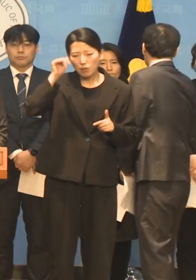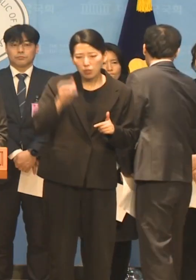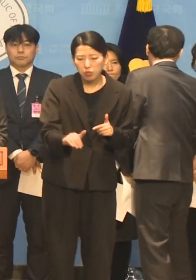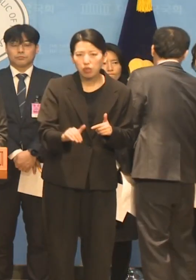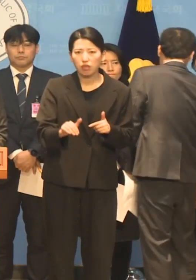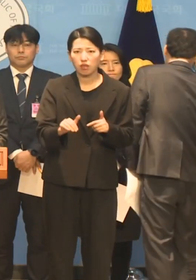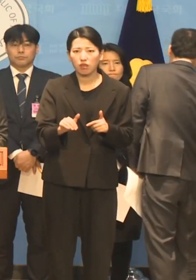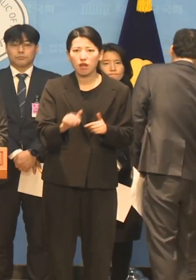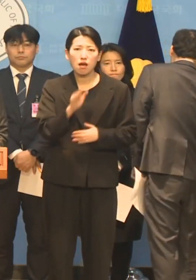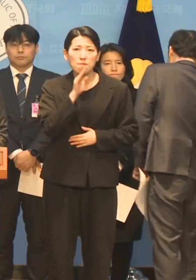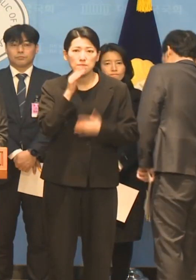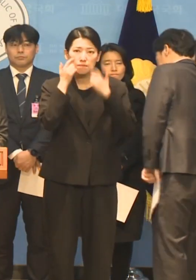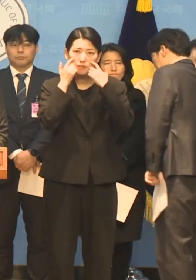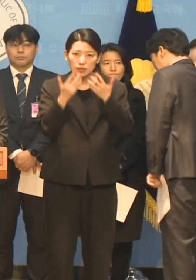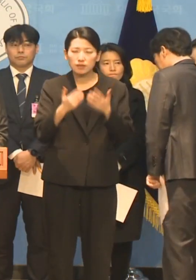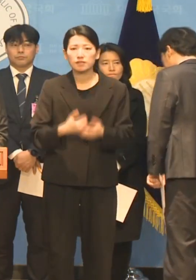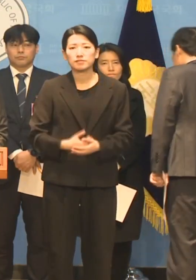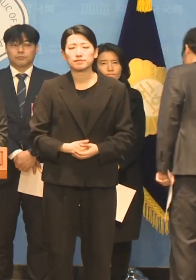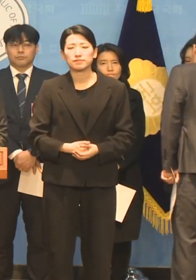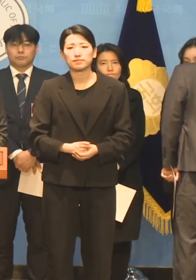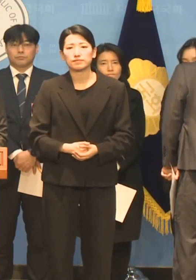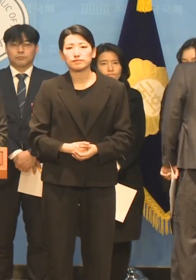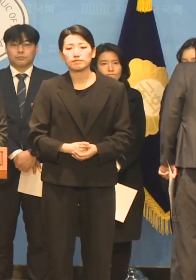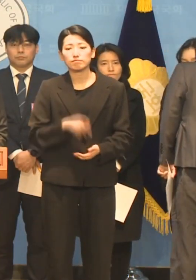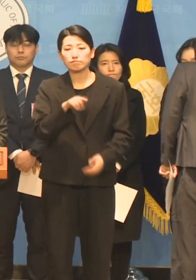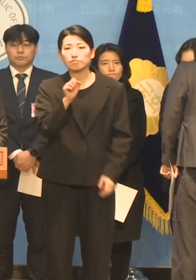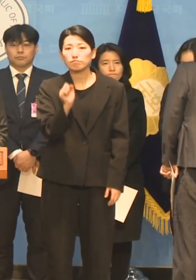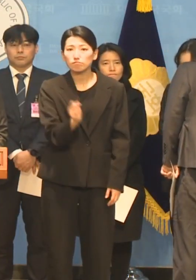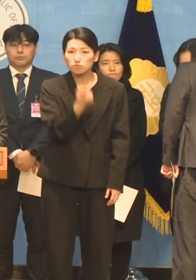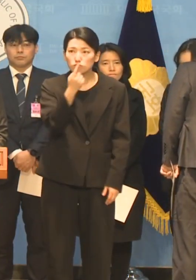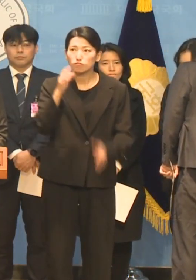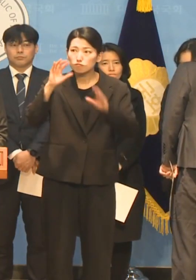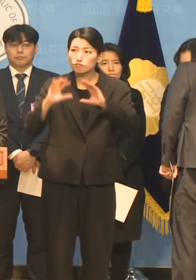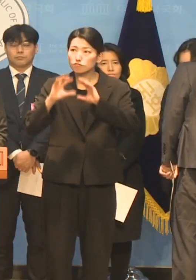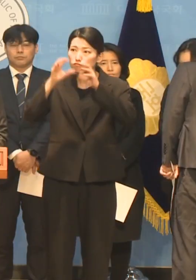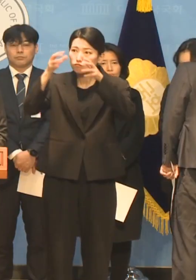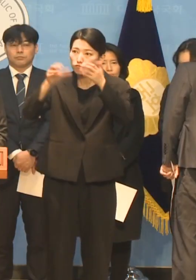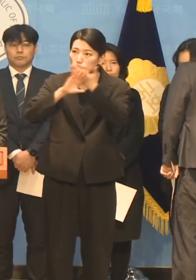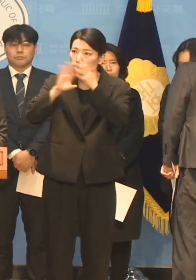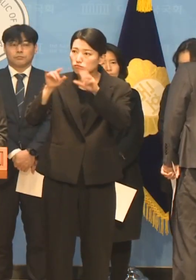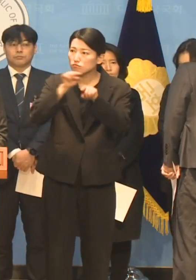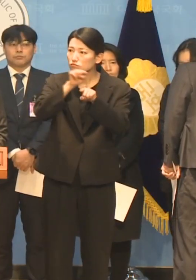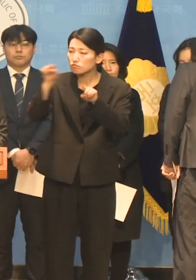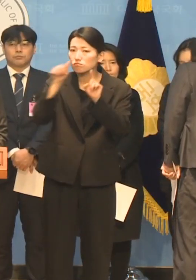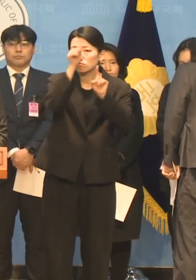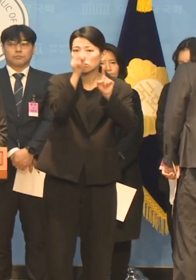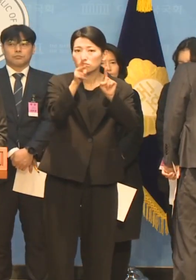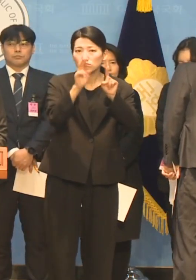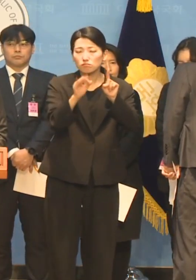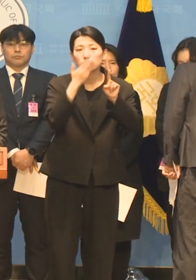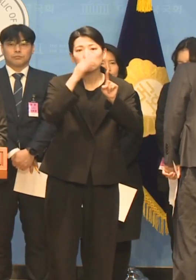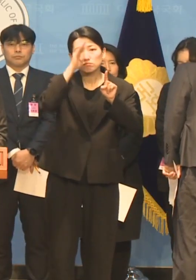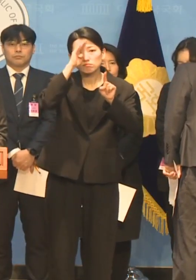손상을 유발함을 잘 알고 있습니다. 이를 근거로 세계 각국은 일형 당뇨병을 장애로 간주하고 있습니다. 하지만